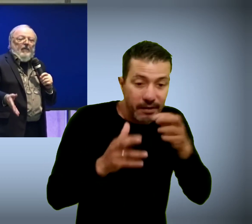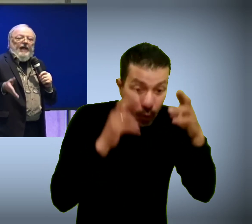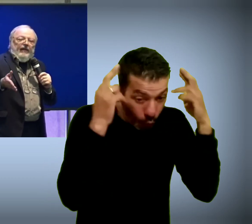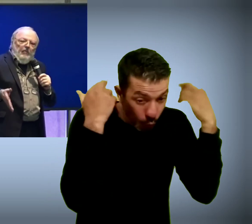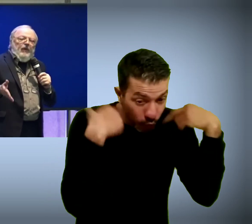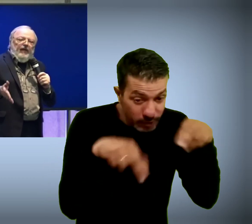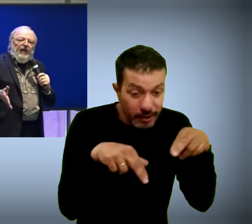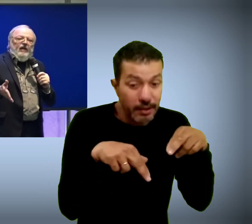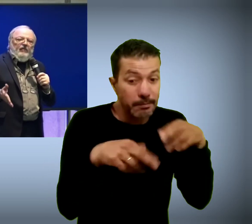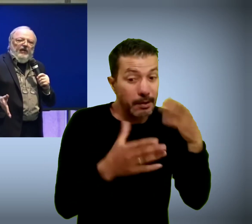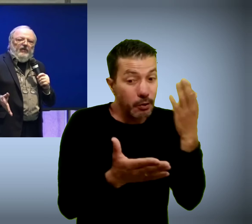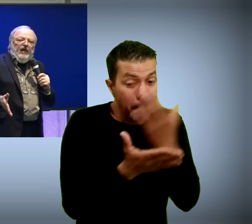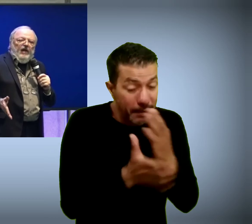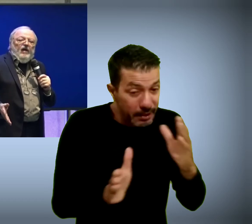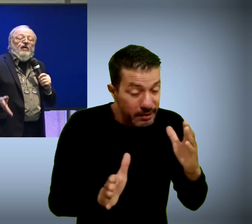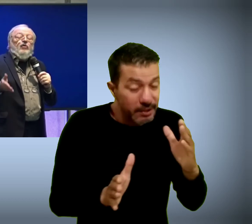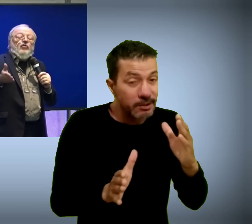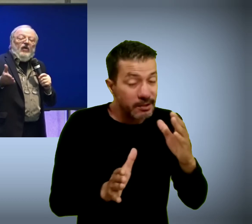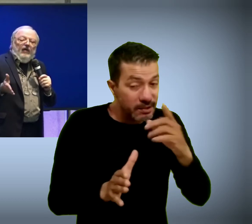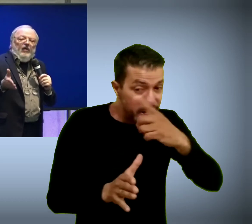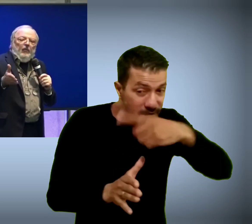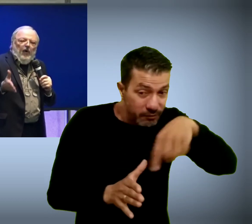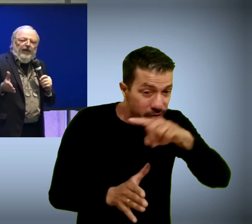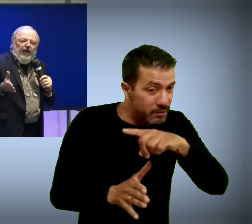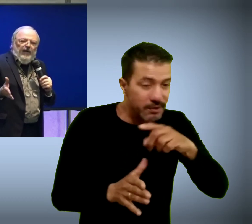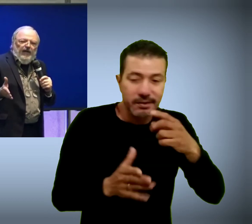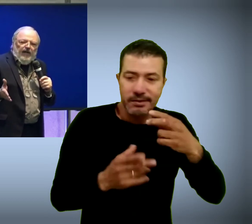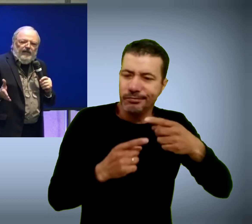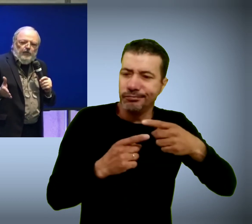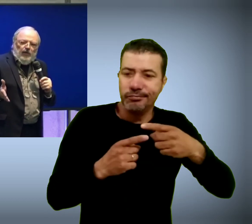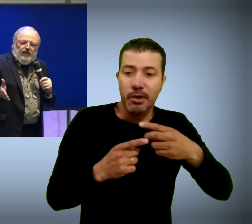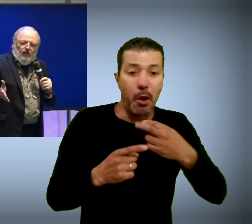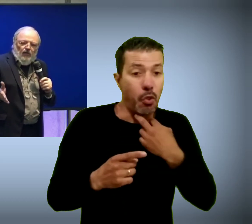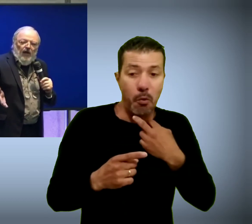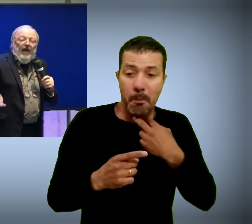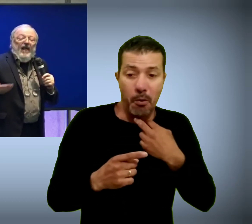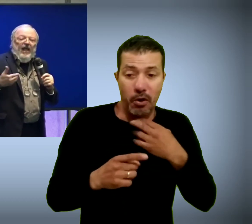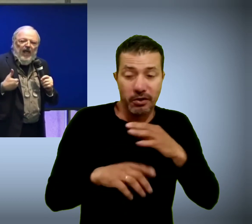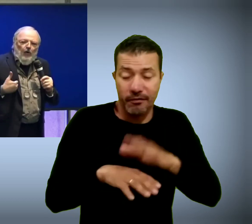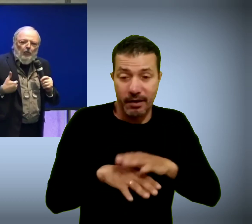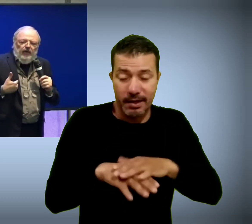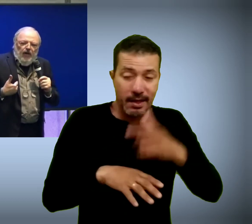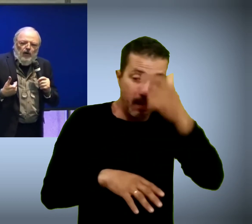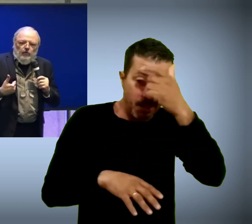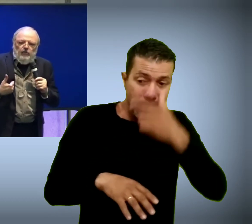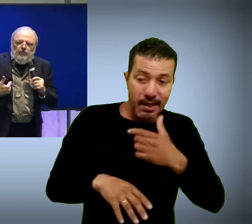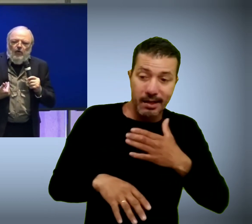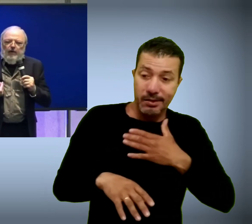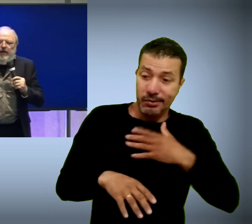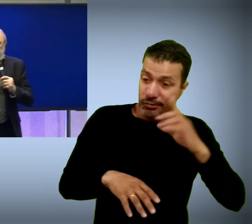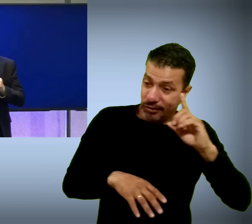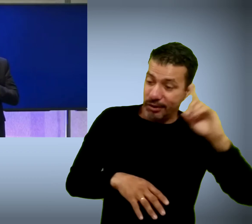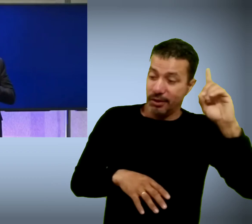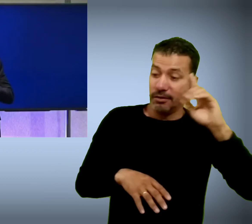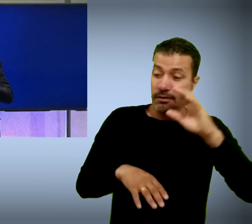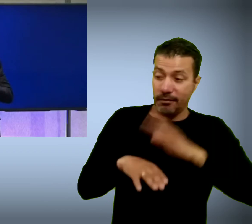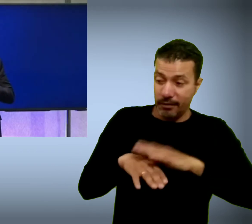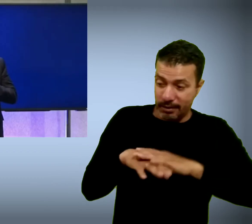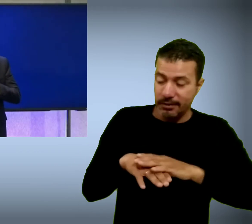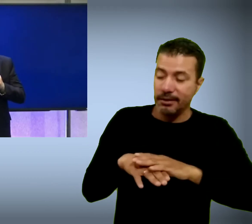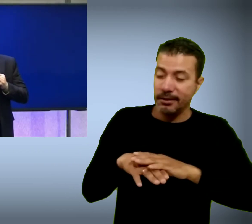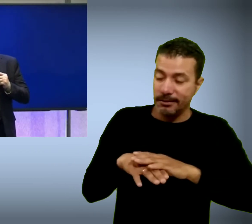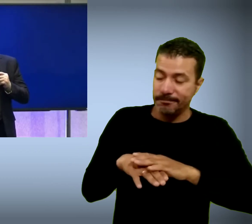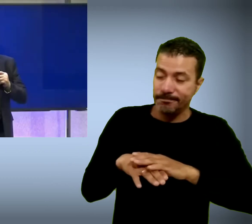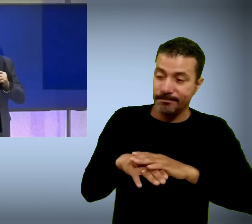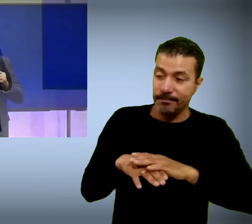cordeiro, para não perderem de vista que vocês não podem remediar essa situação. Deus, vou remediar essa